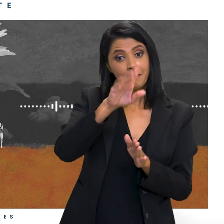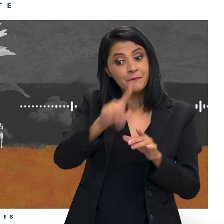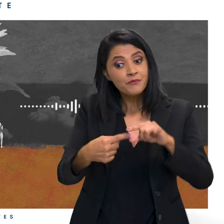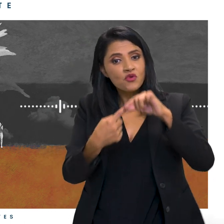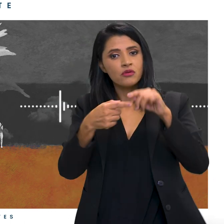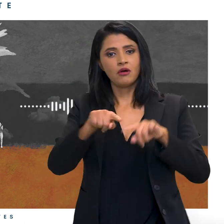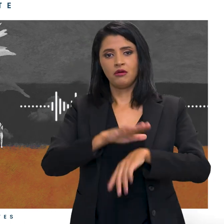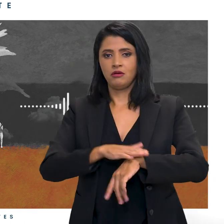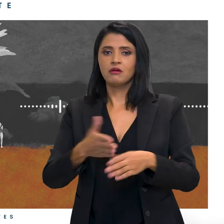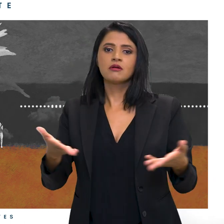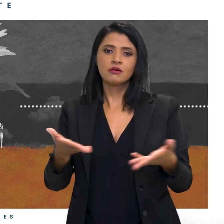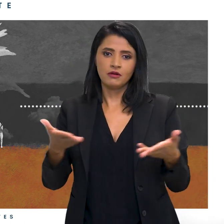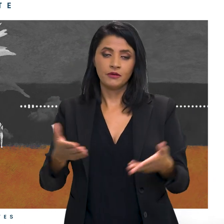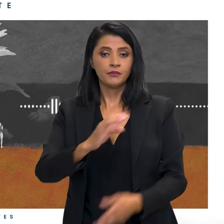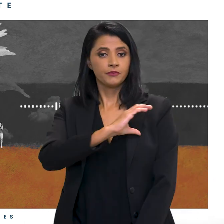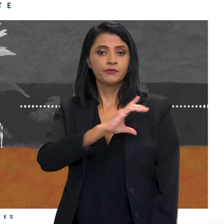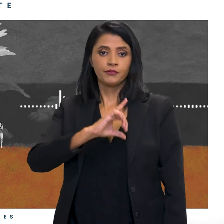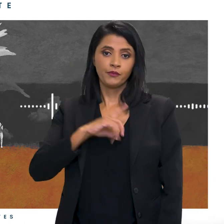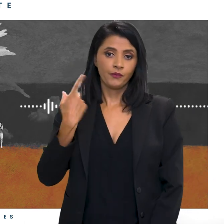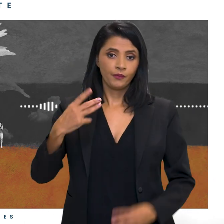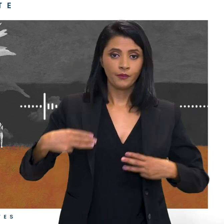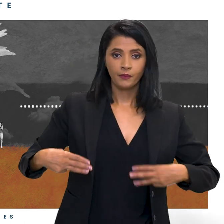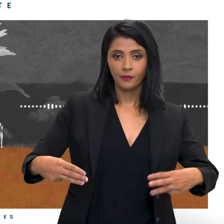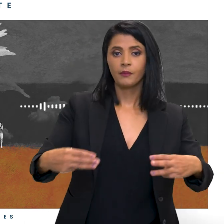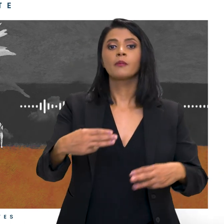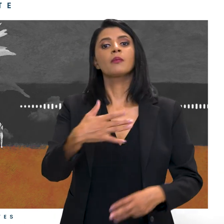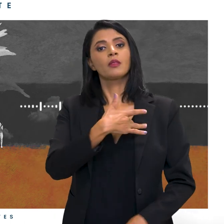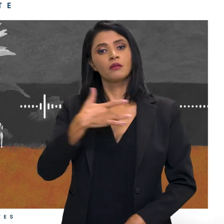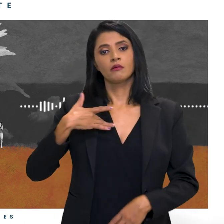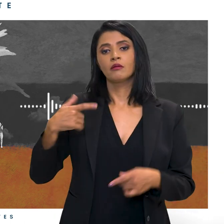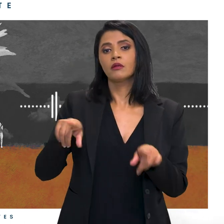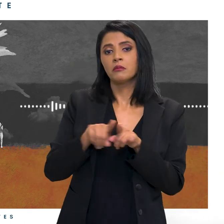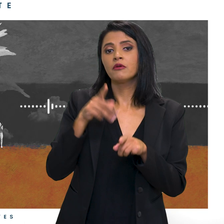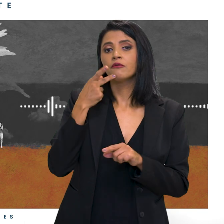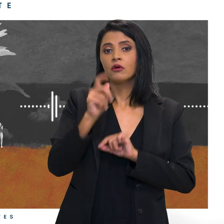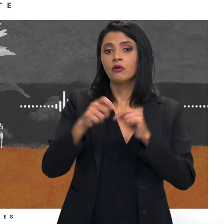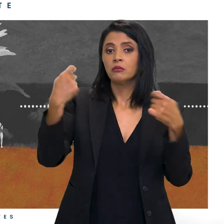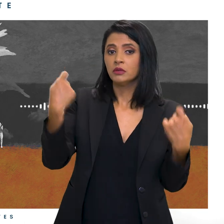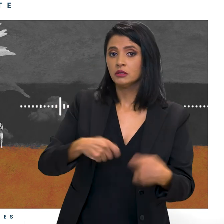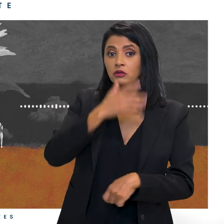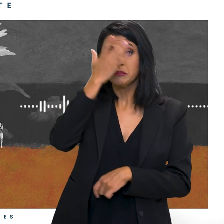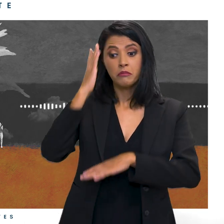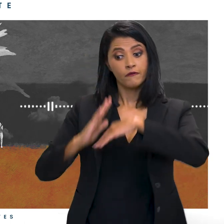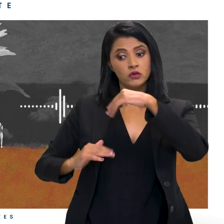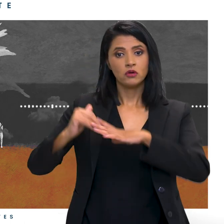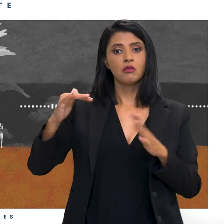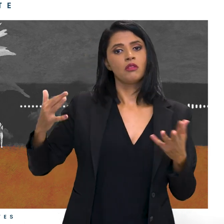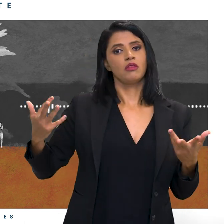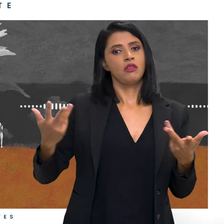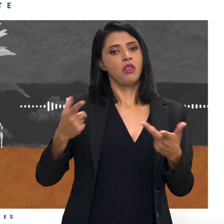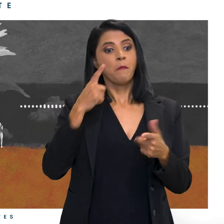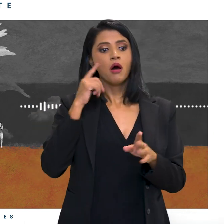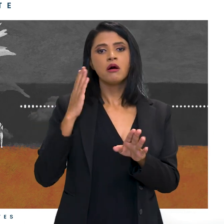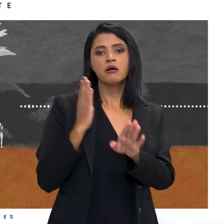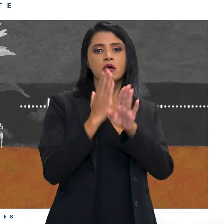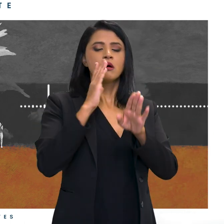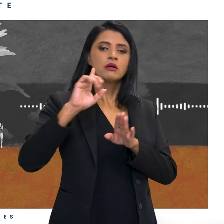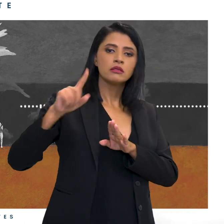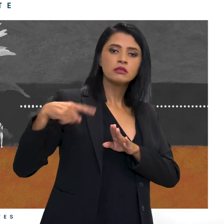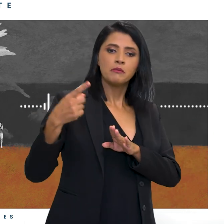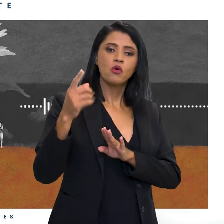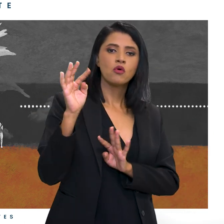a prioridade do momento. O coordenador do Ministério da Saúde também falou da necessidade de pessoal qualificado para fazer